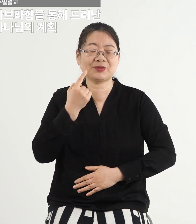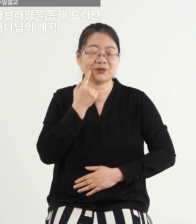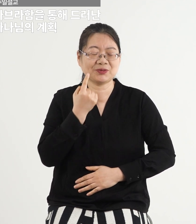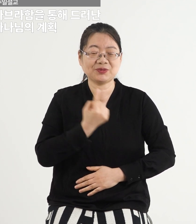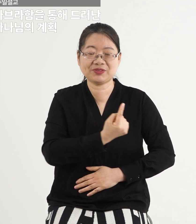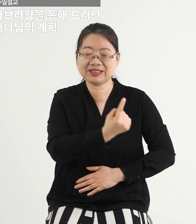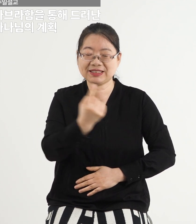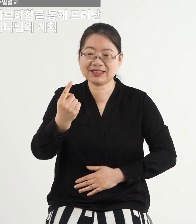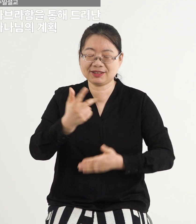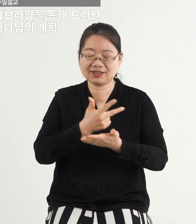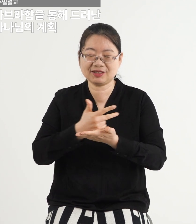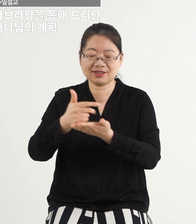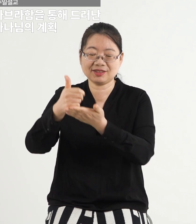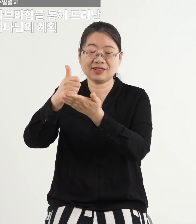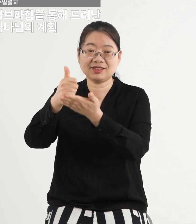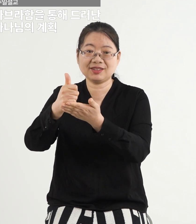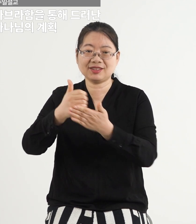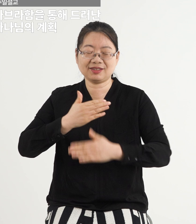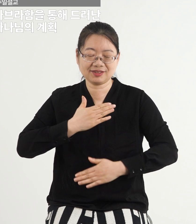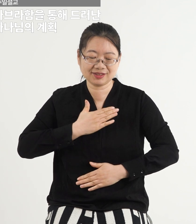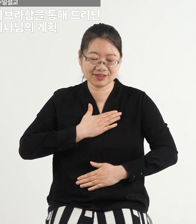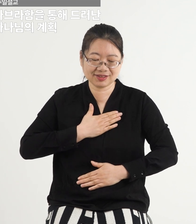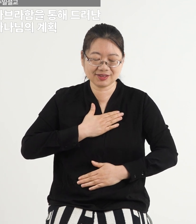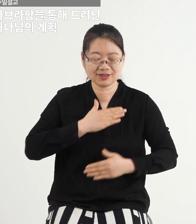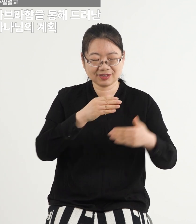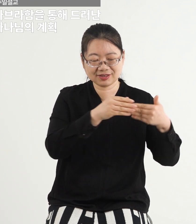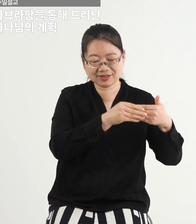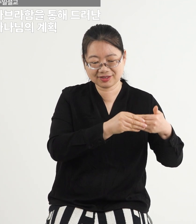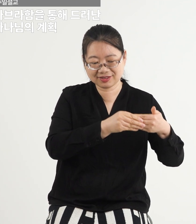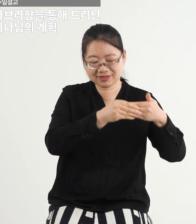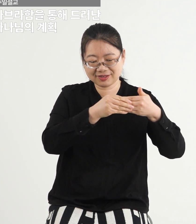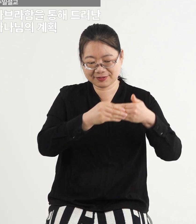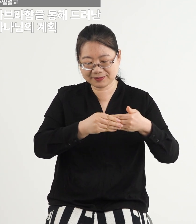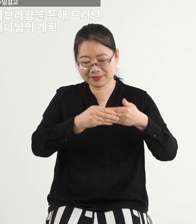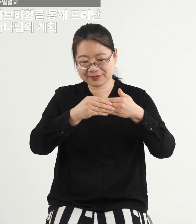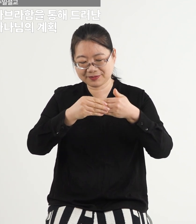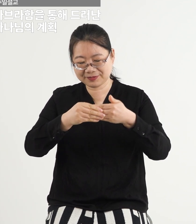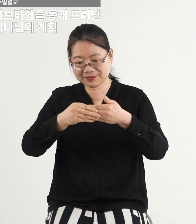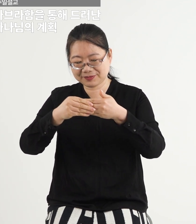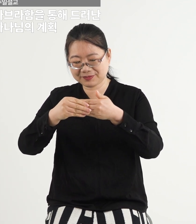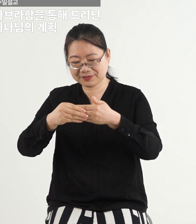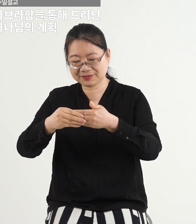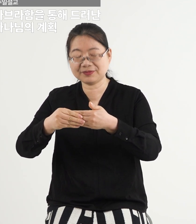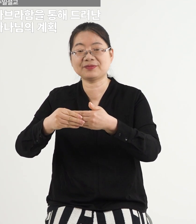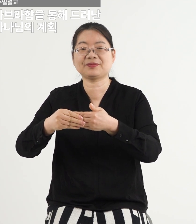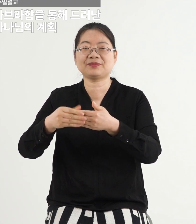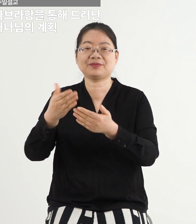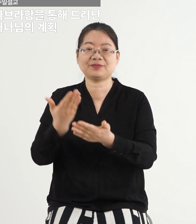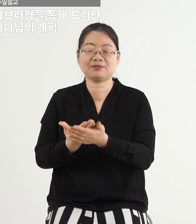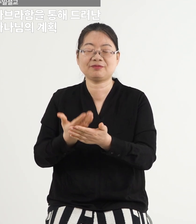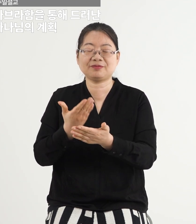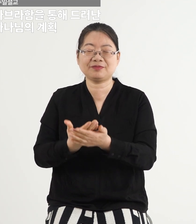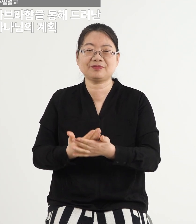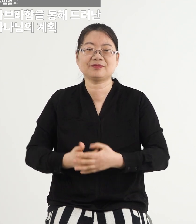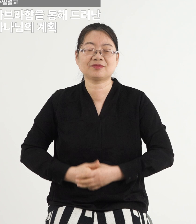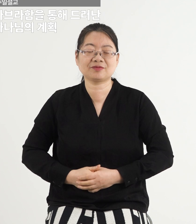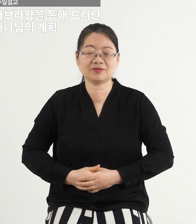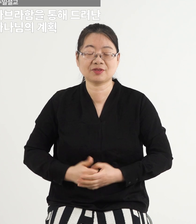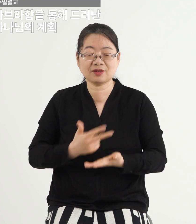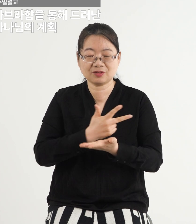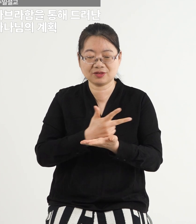오 주님 나를 이끄소서. 주님 말씀하시면 내가